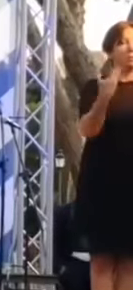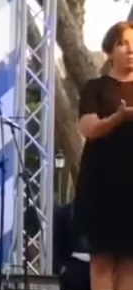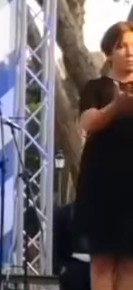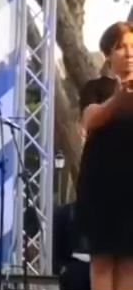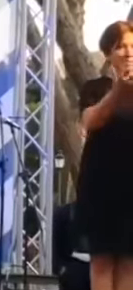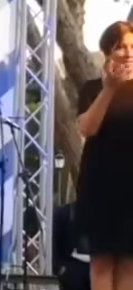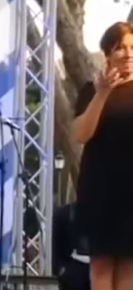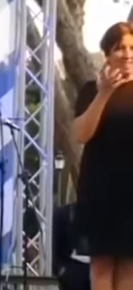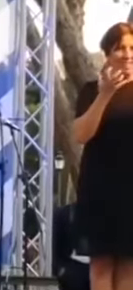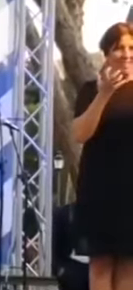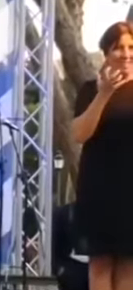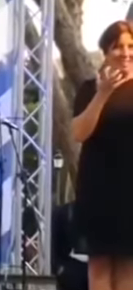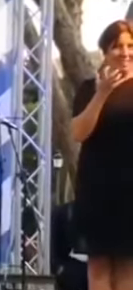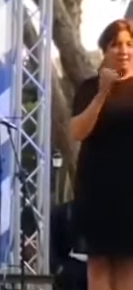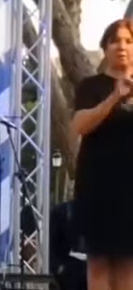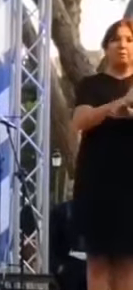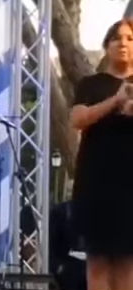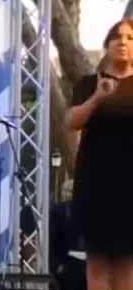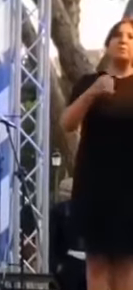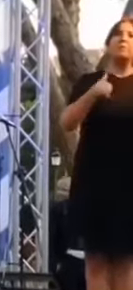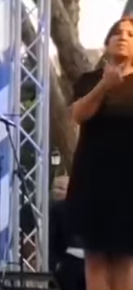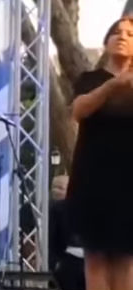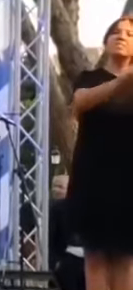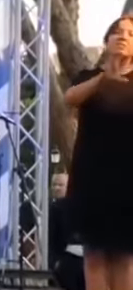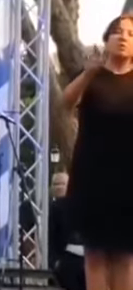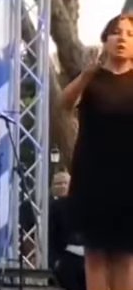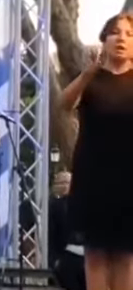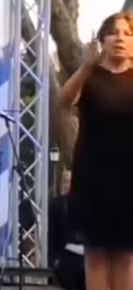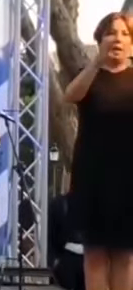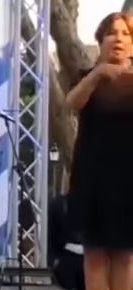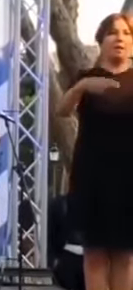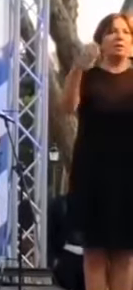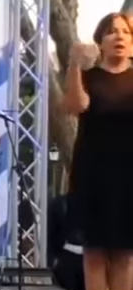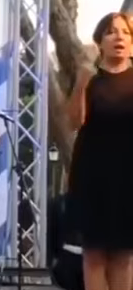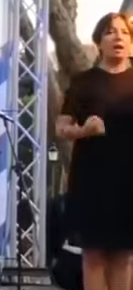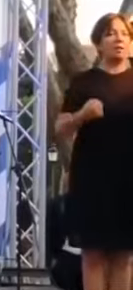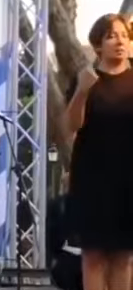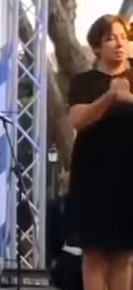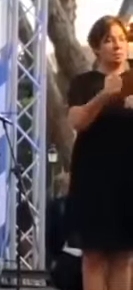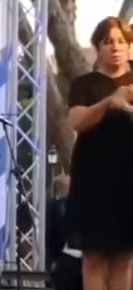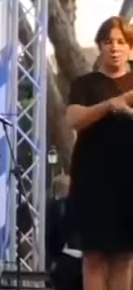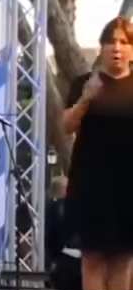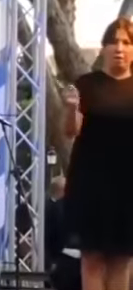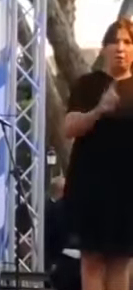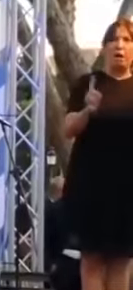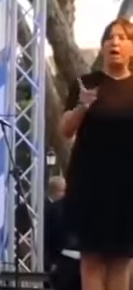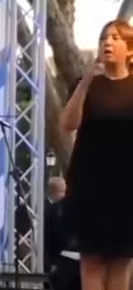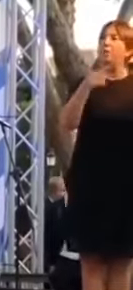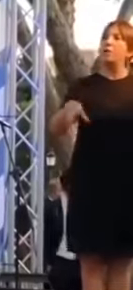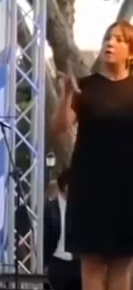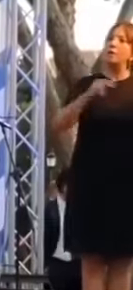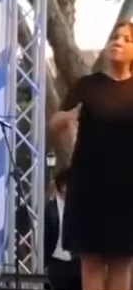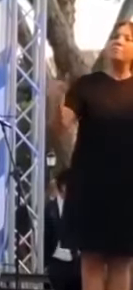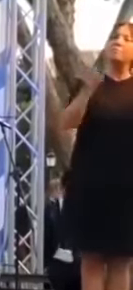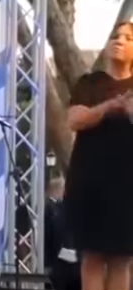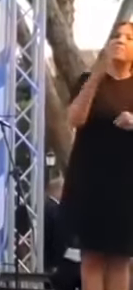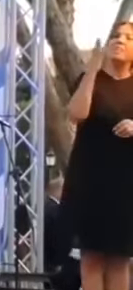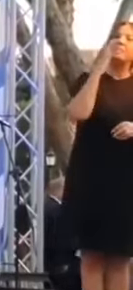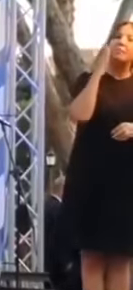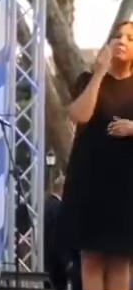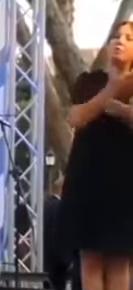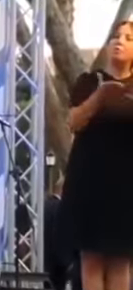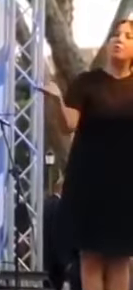e le proposte serie non sono mai: vi do 780 euro per stare a casa senza lavorare, o facciamo ripagare il debito pubblico